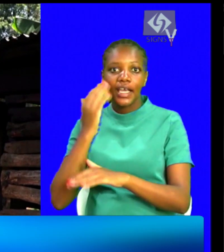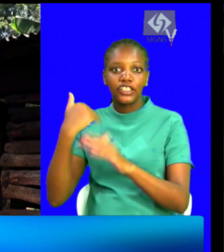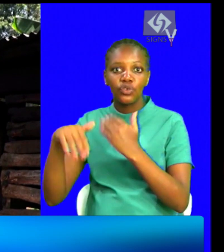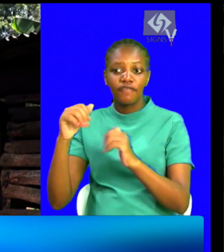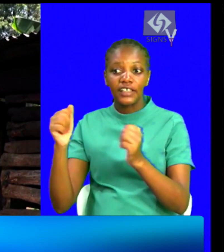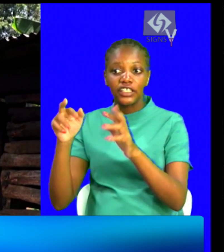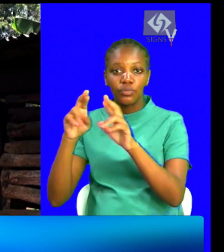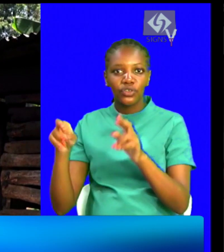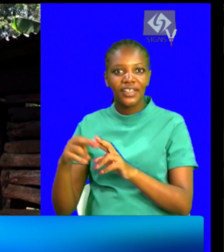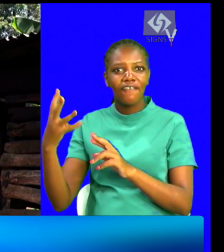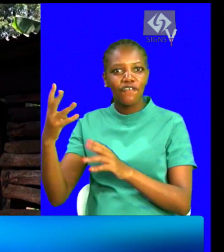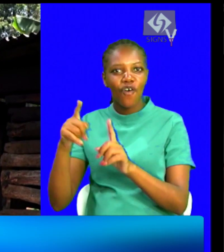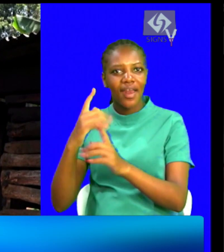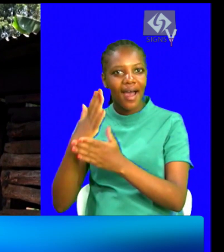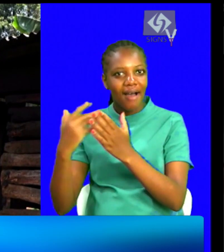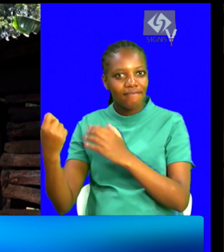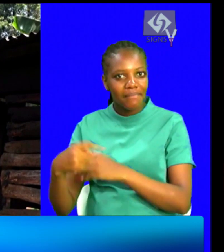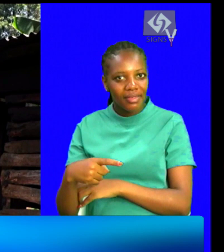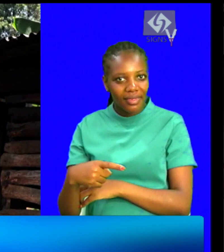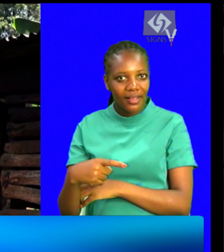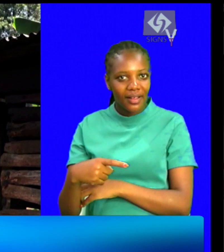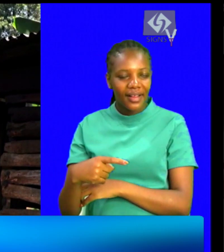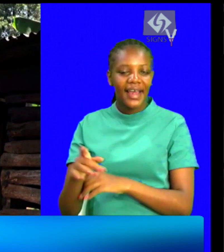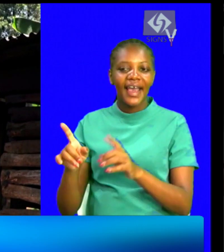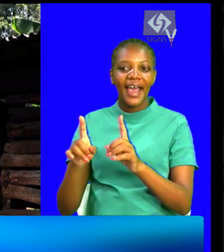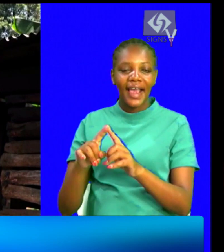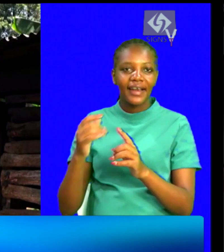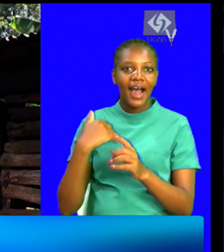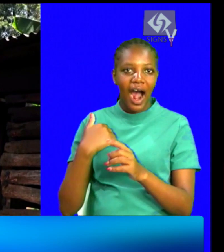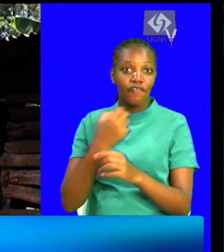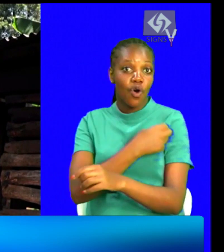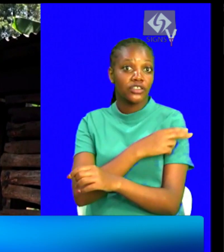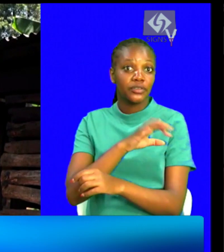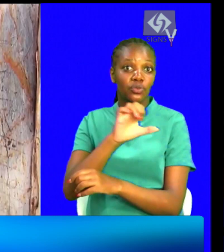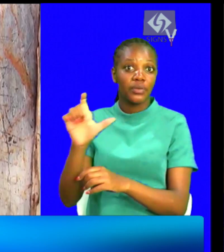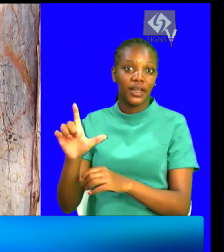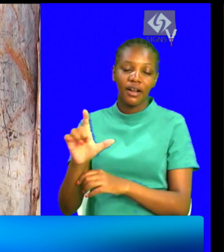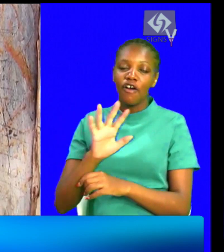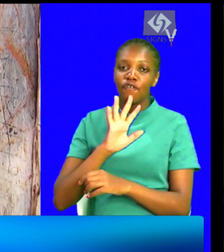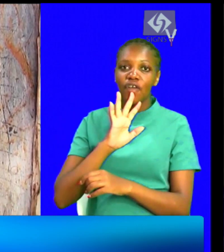Kenyatta University mochari kwa muda wa miezi 4 na nusu, na kulikuwa na abiria